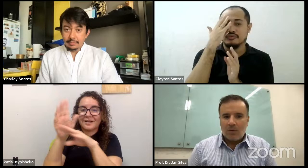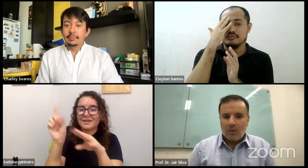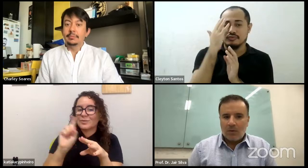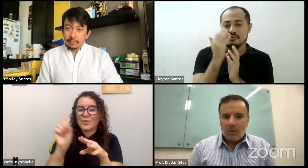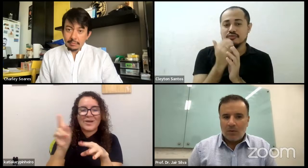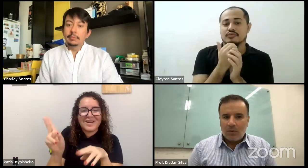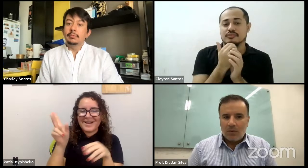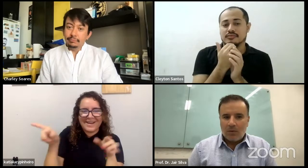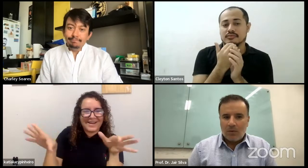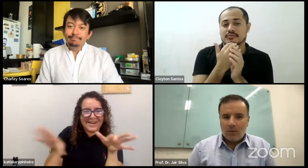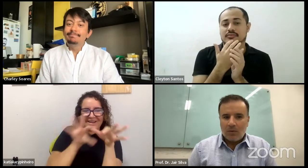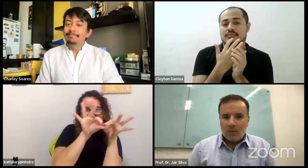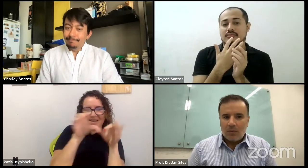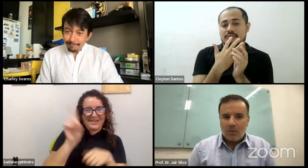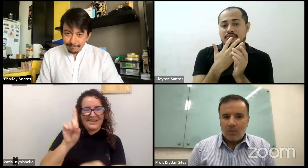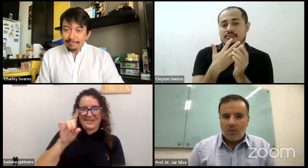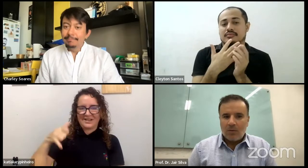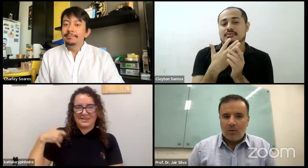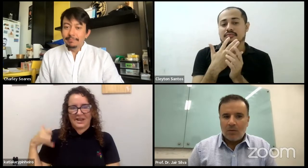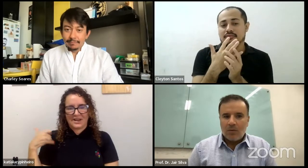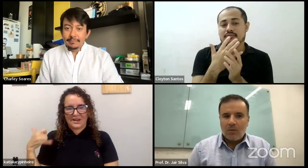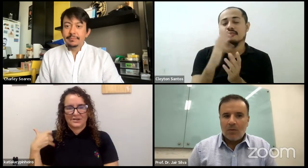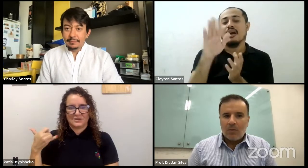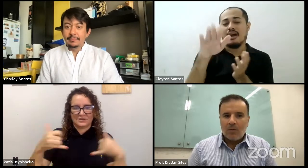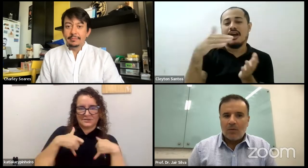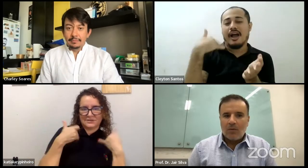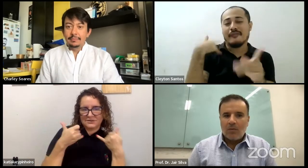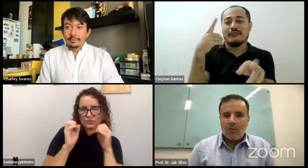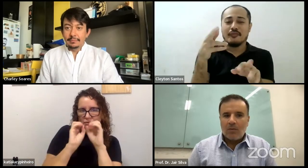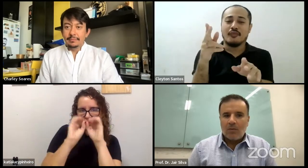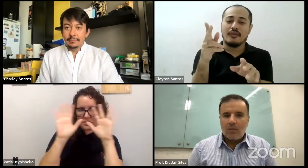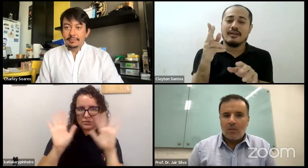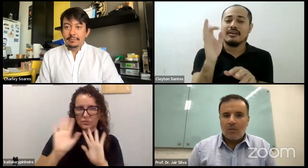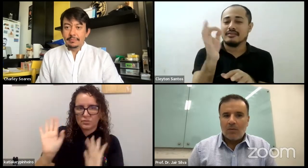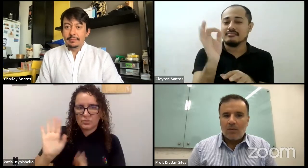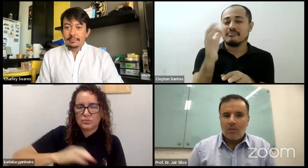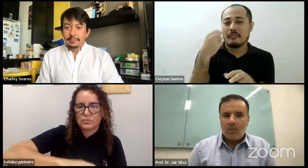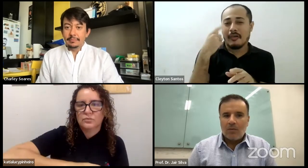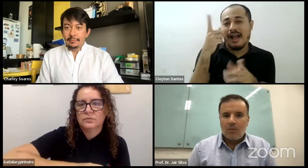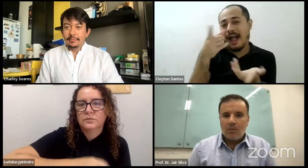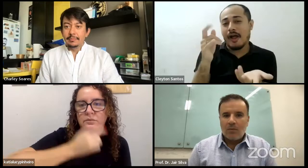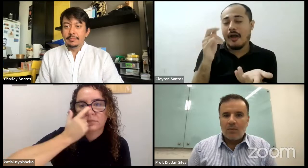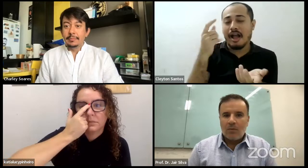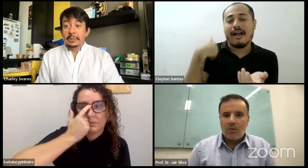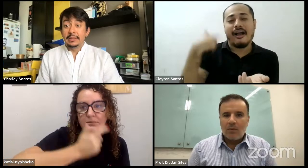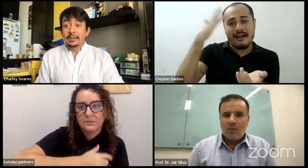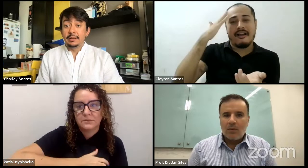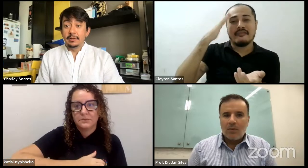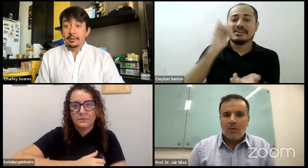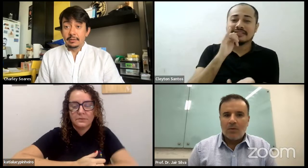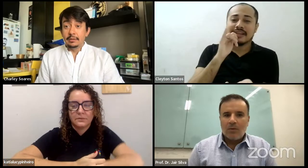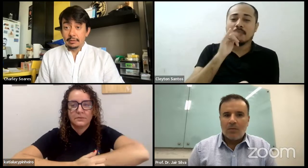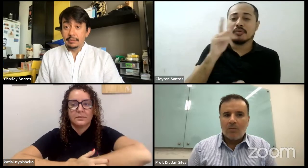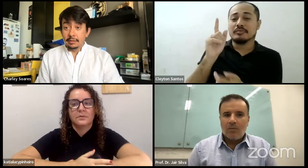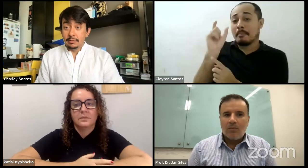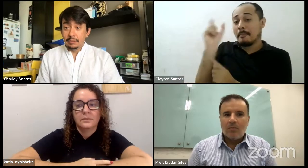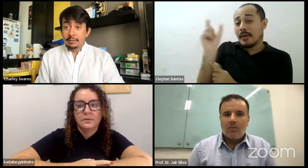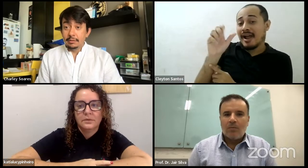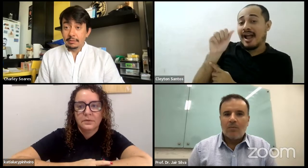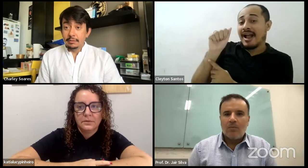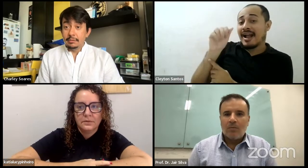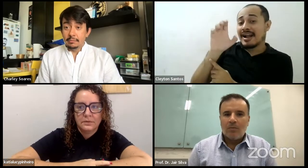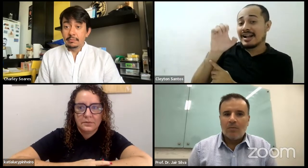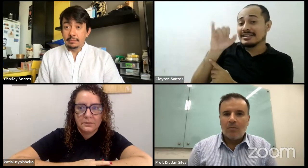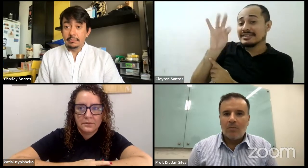Então, a gente pode fazer a redução no sinal de aniversário. Então, a redução no sinal de idade, a gente não consegue fazer a redução. É só para esclarecer.